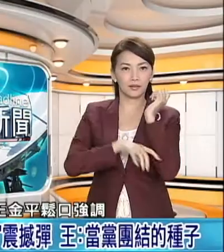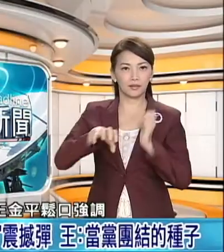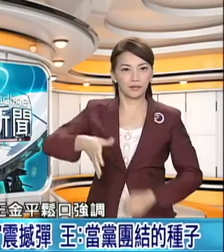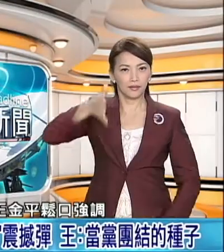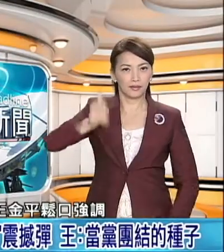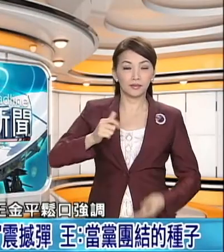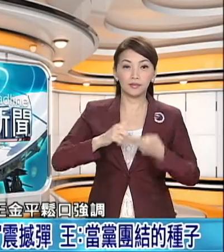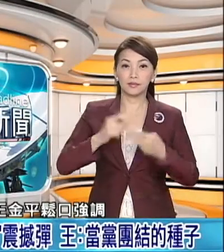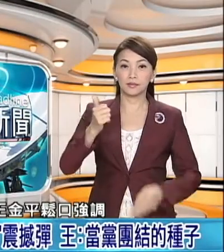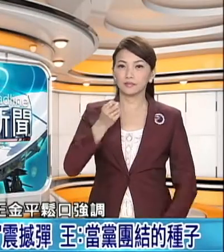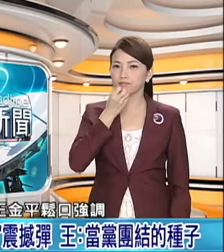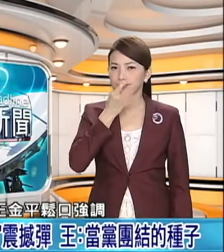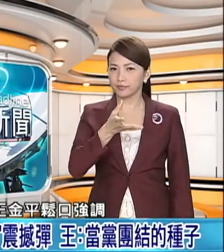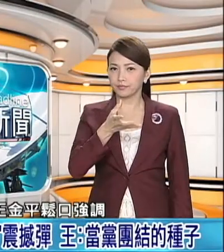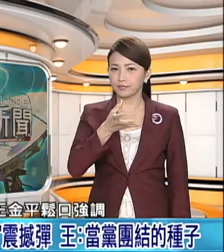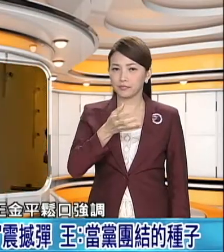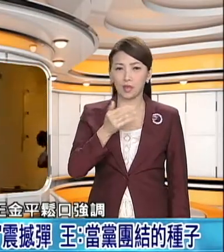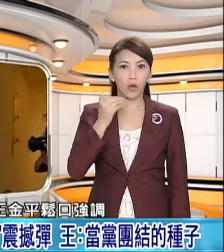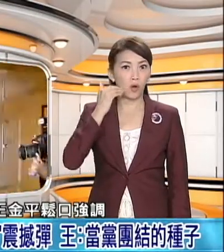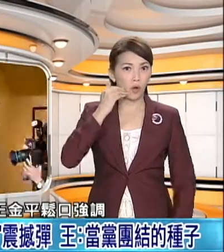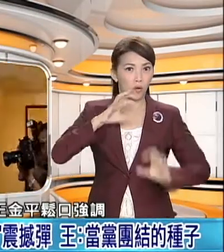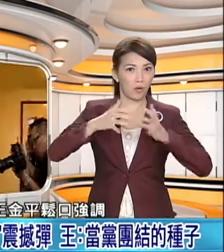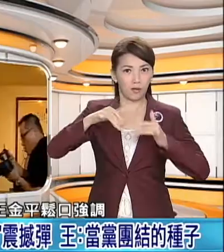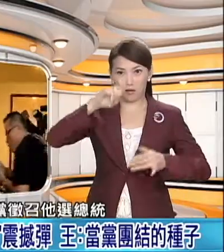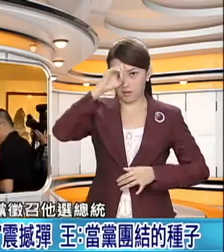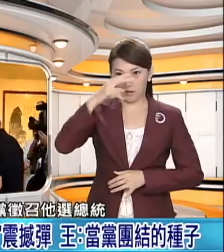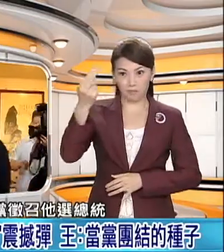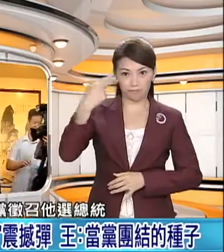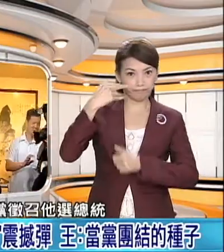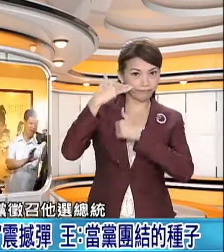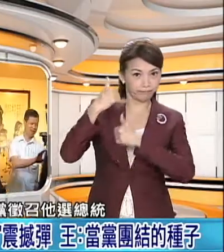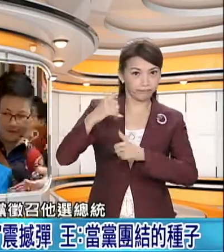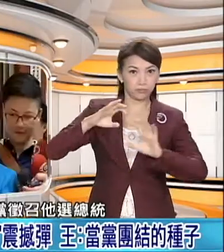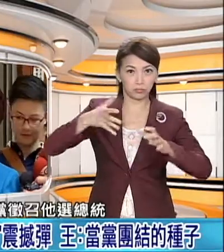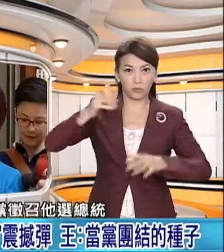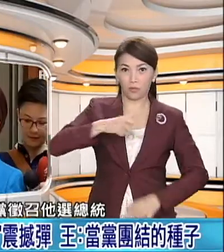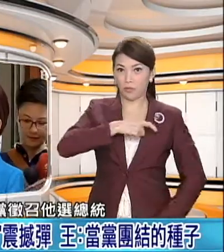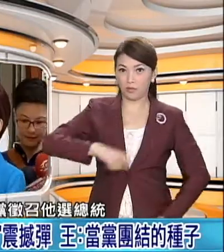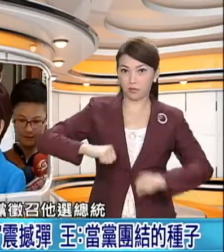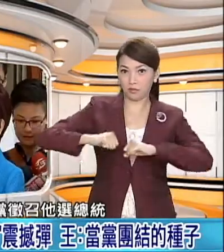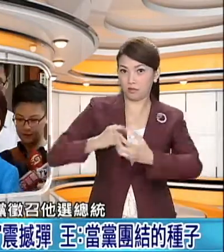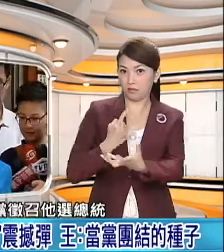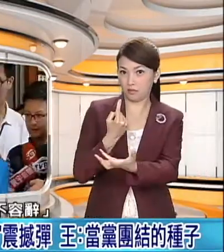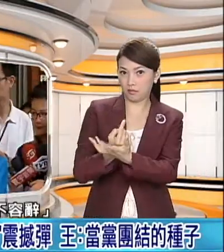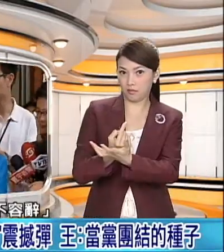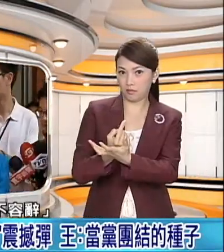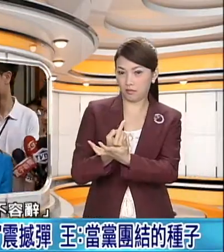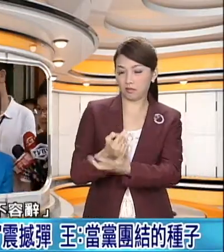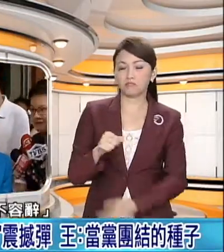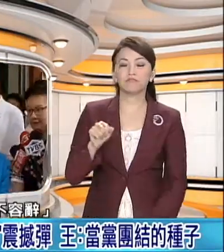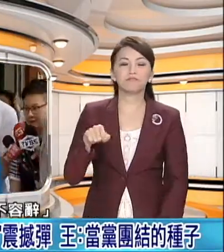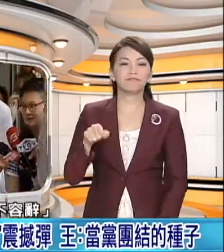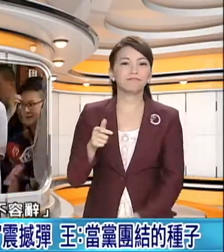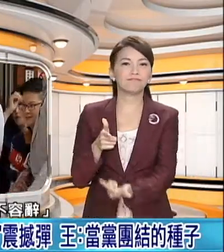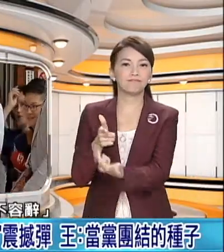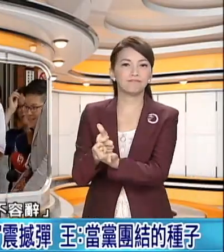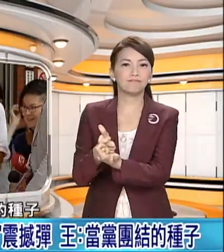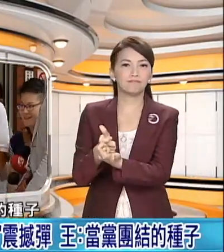法院长王金平松口，强调如果国民党征召他选总统，他会义不容辞，当